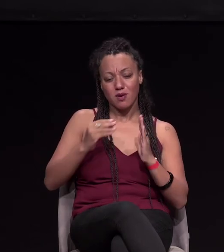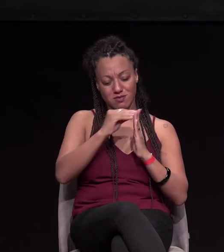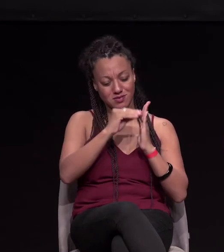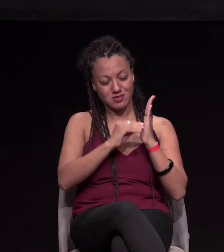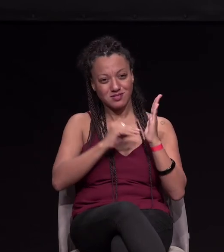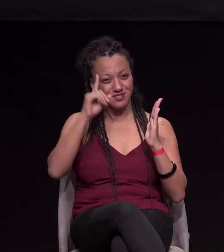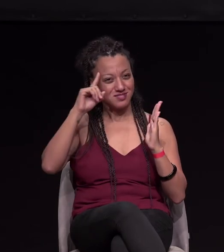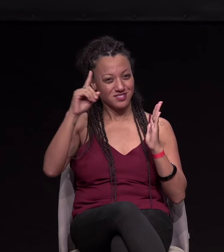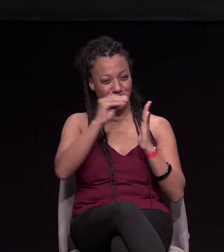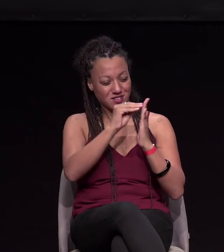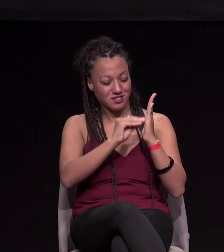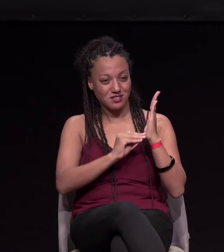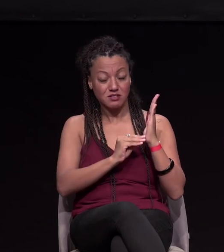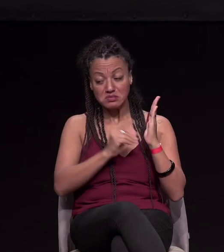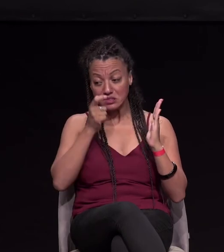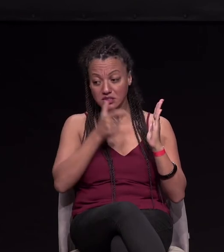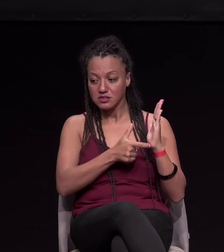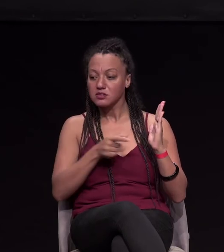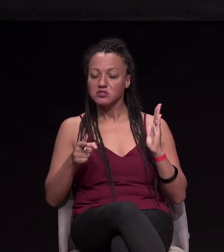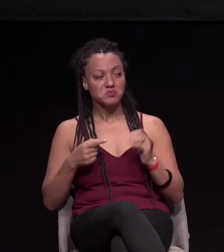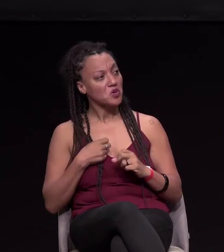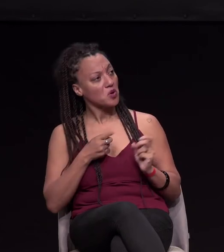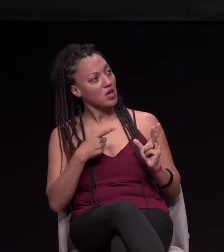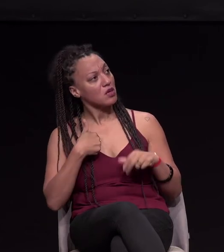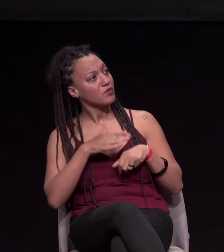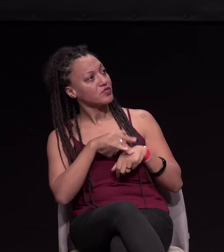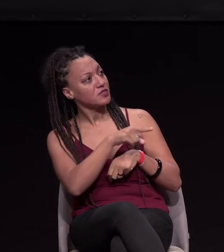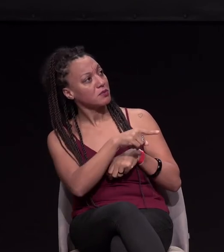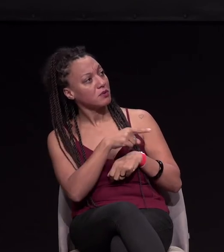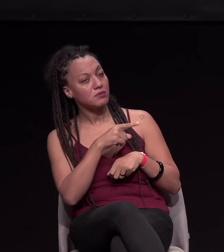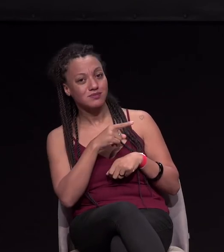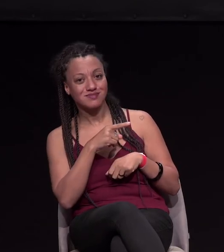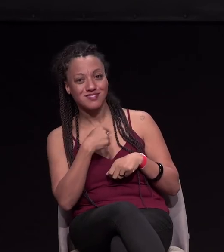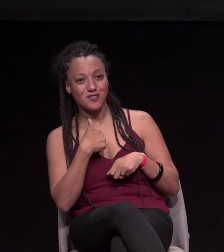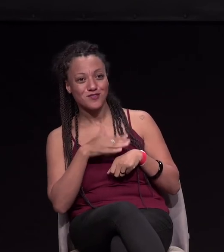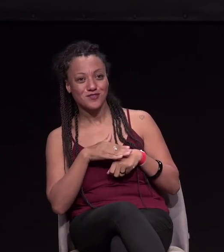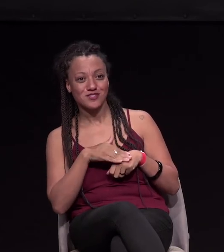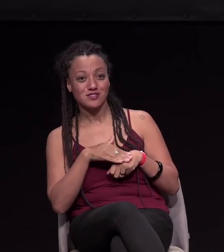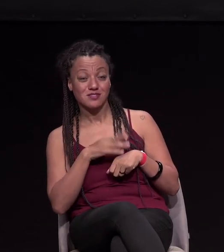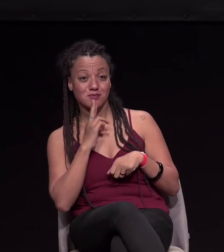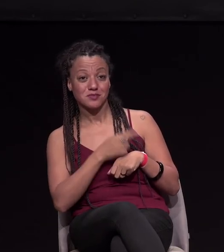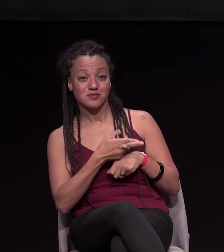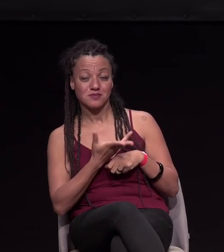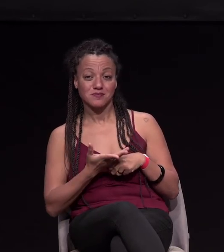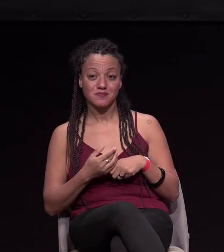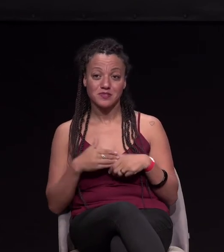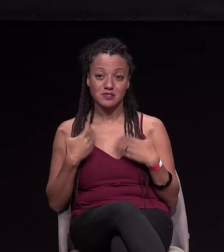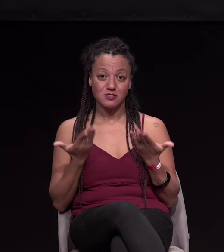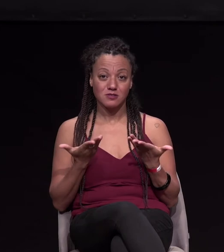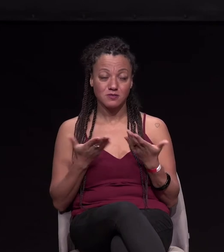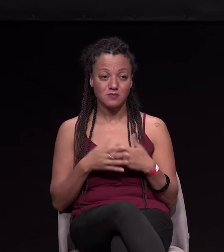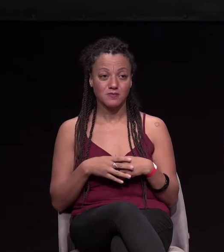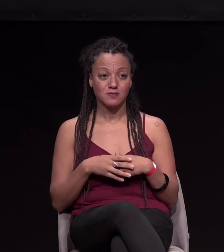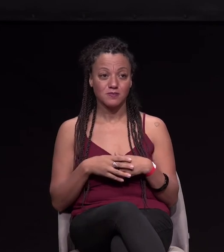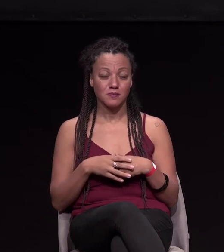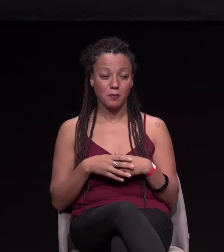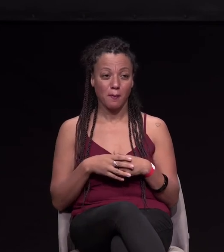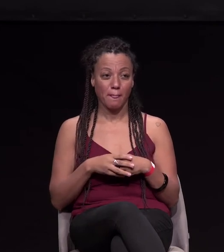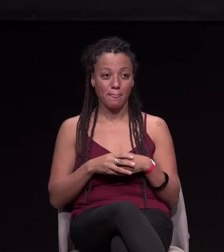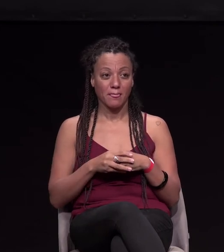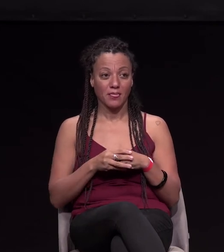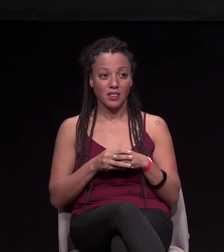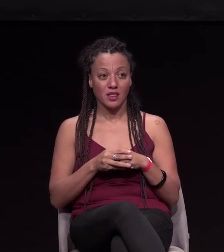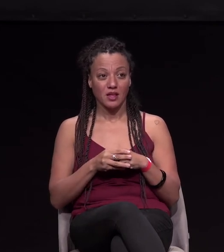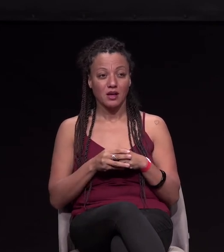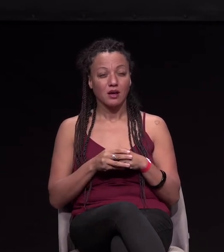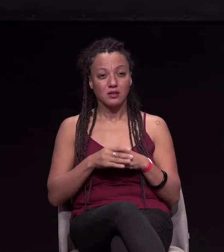dário é muito interessante o fato também escândalo foi o que fiz também então assim é então ele acaba ele